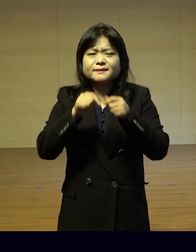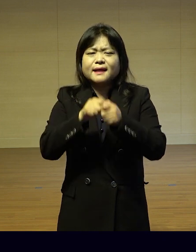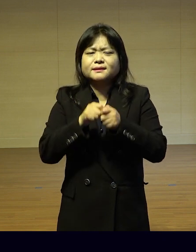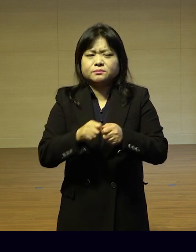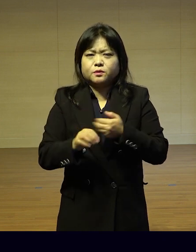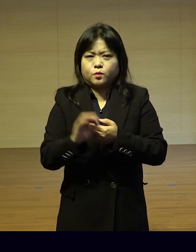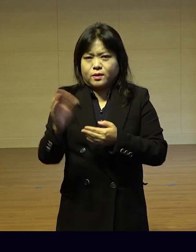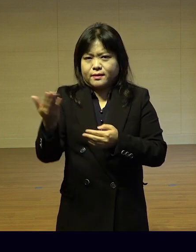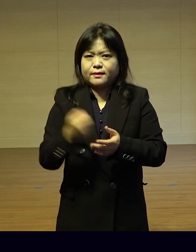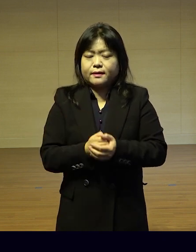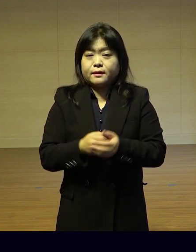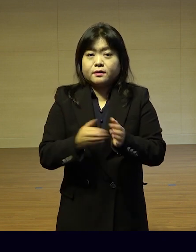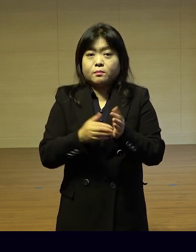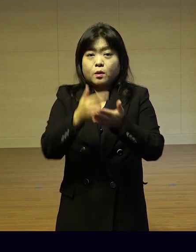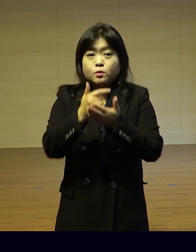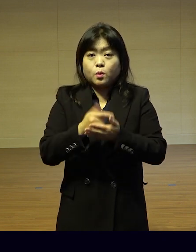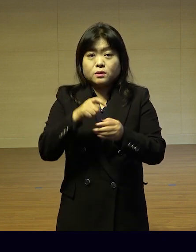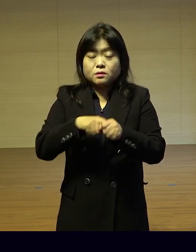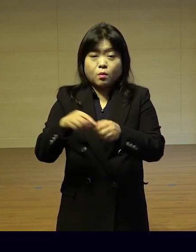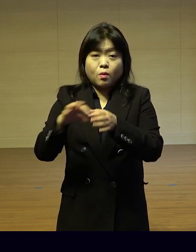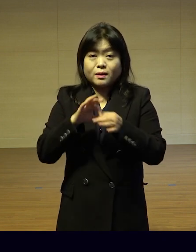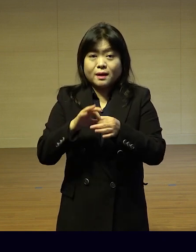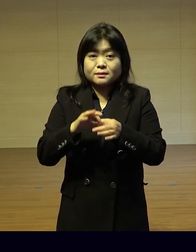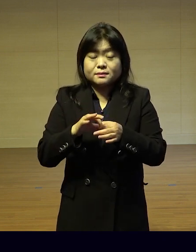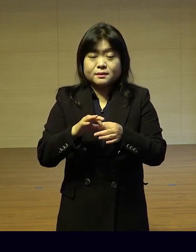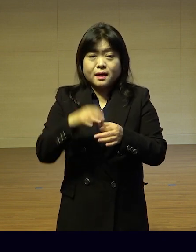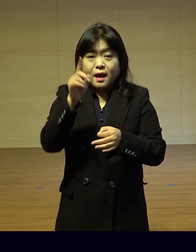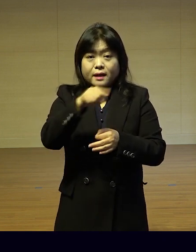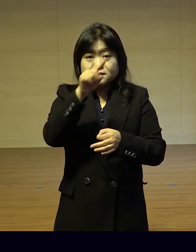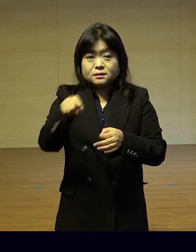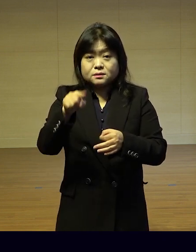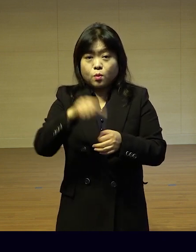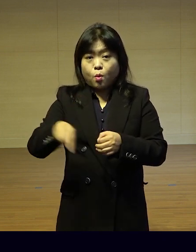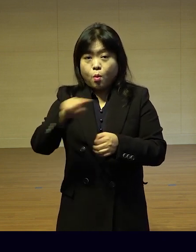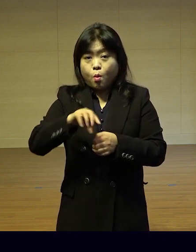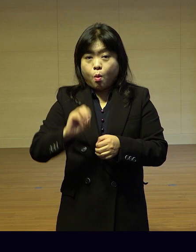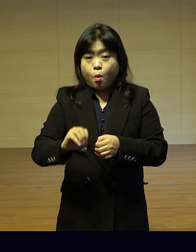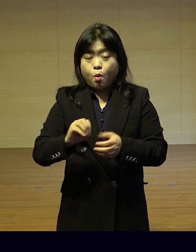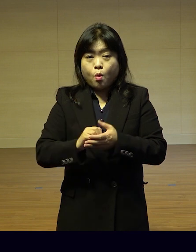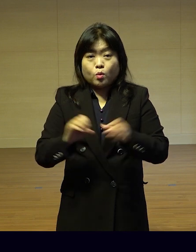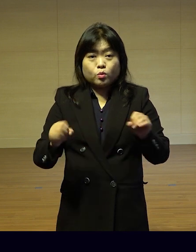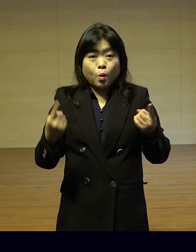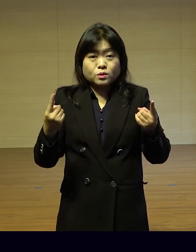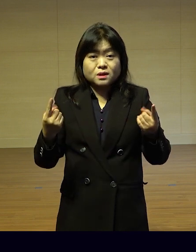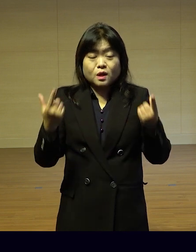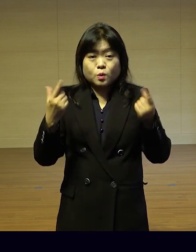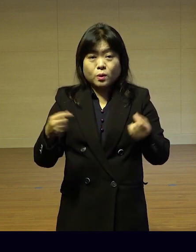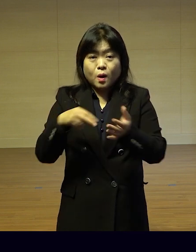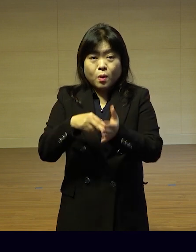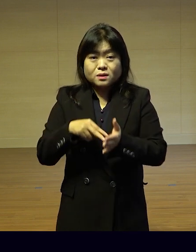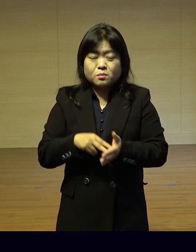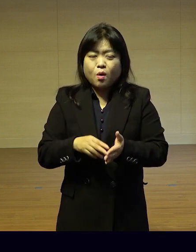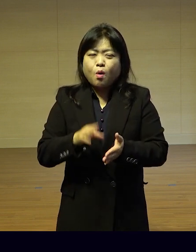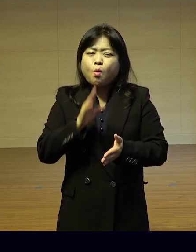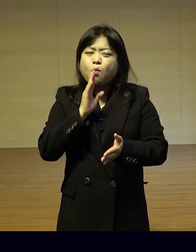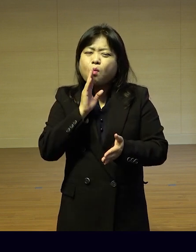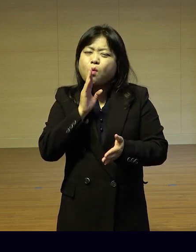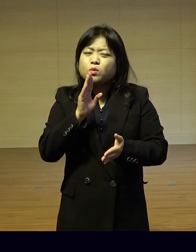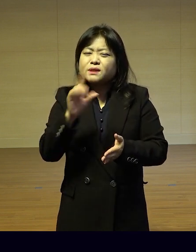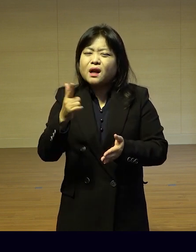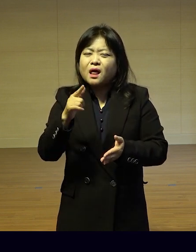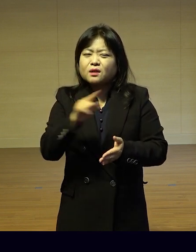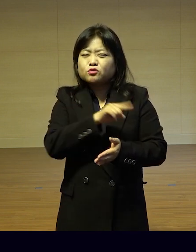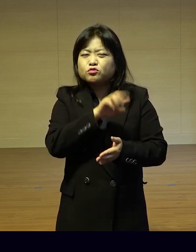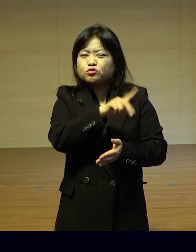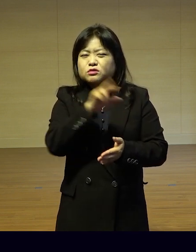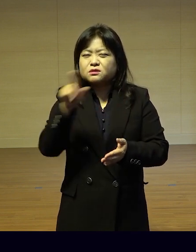되는데요. 논리적 관계는 X하고 O로 되어 있습니다. 이 두 진술이 동시에 동일한 관점에서 옳을 수는 없지만 둘